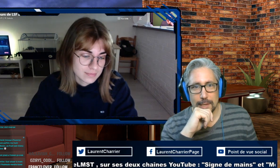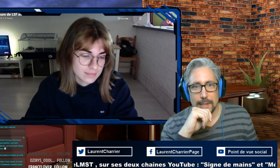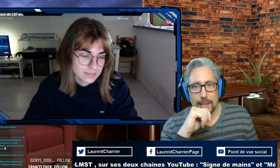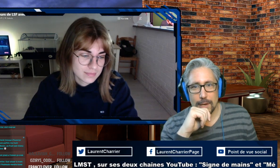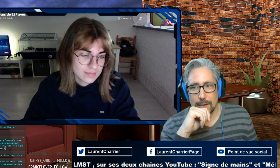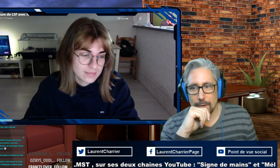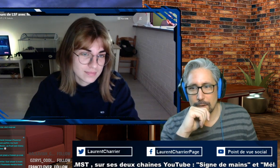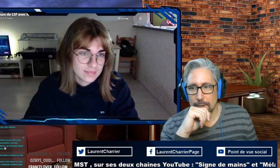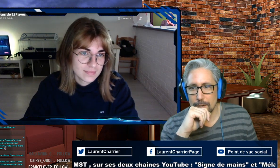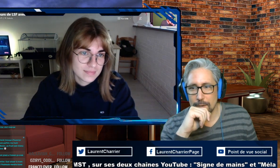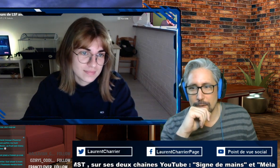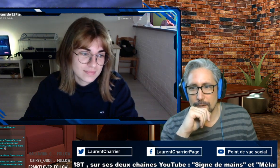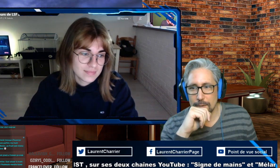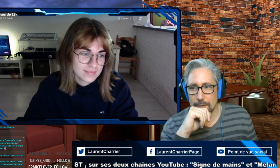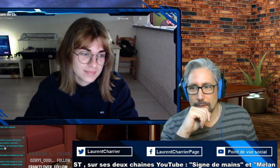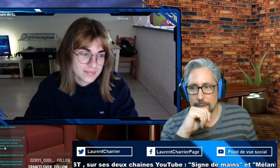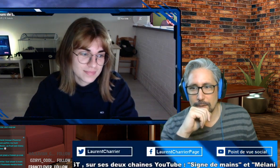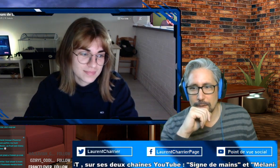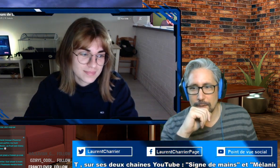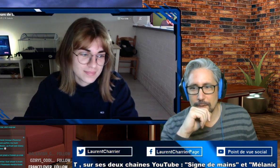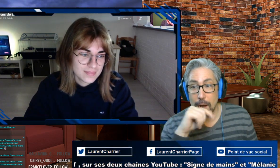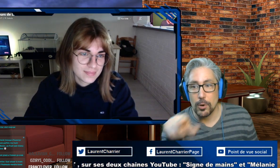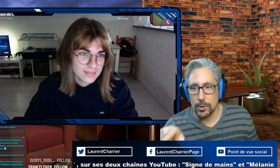C'est ça.